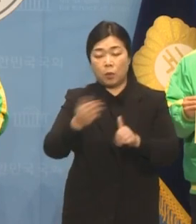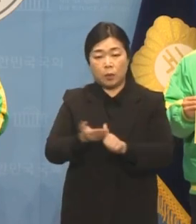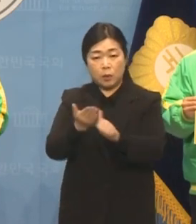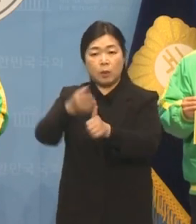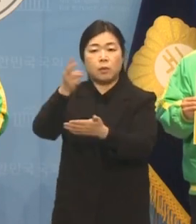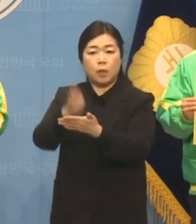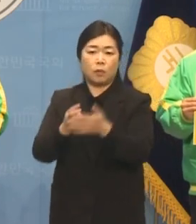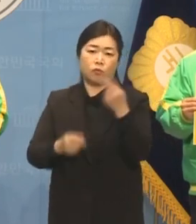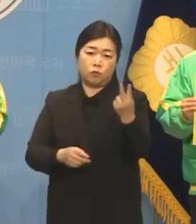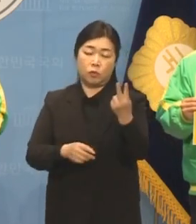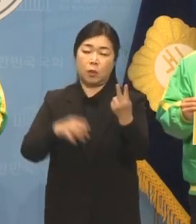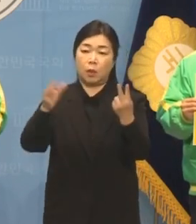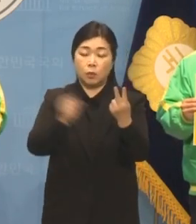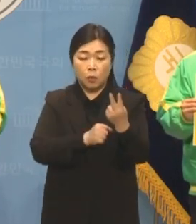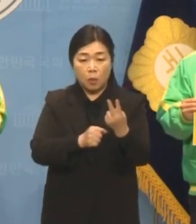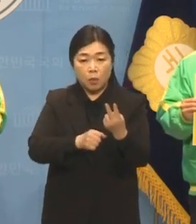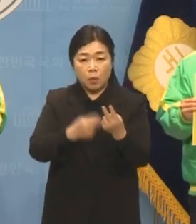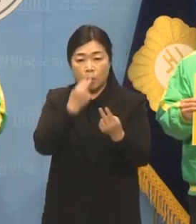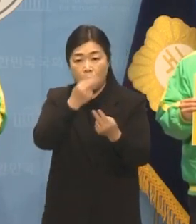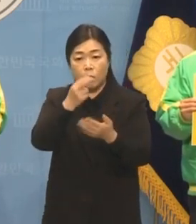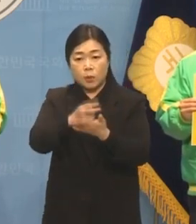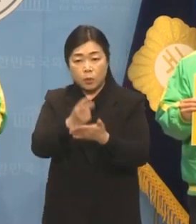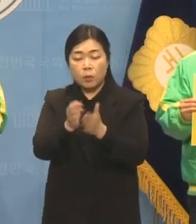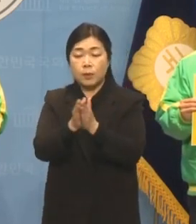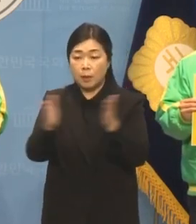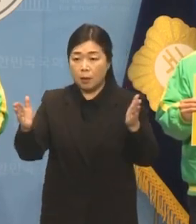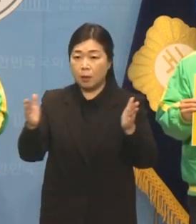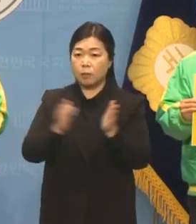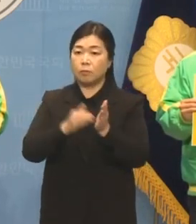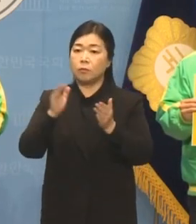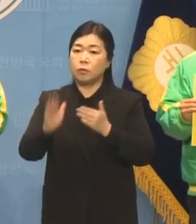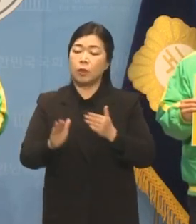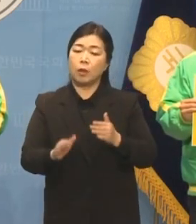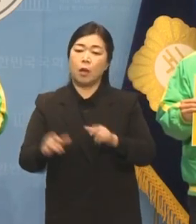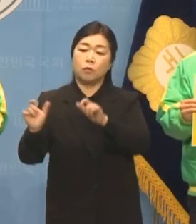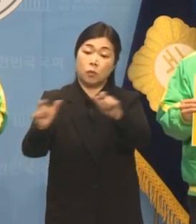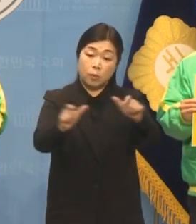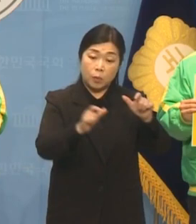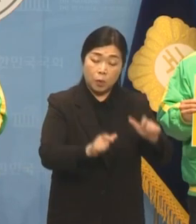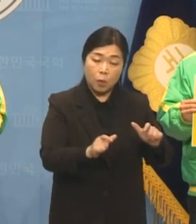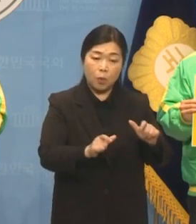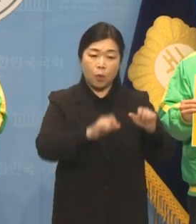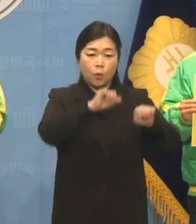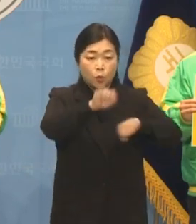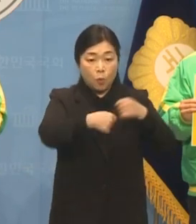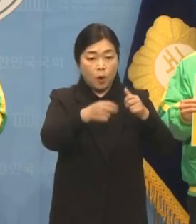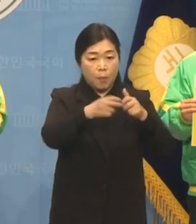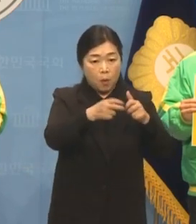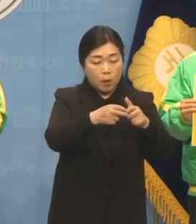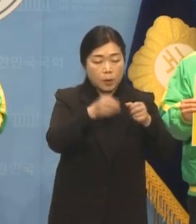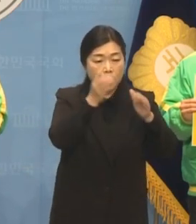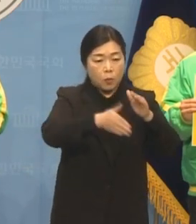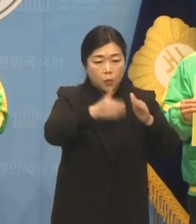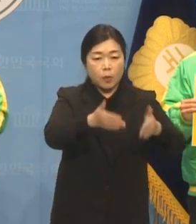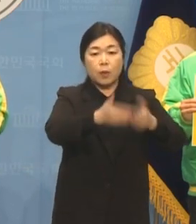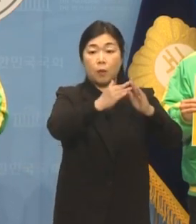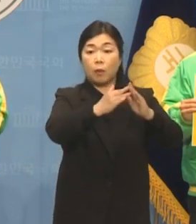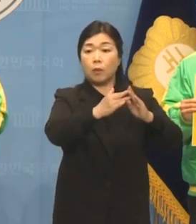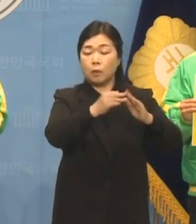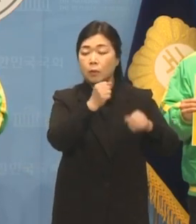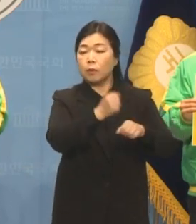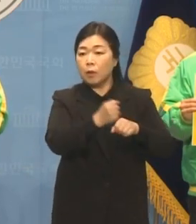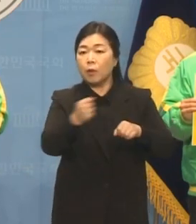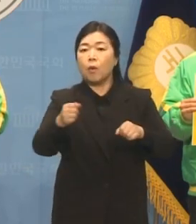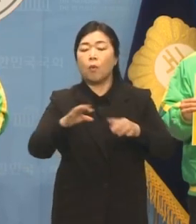마련한 재원으로 동물 의료보험 제도를 실시하고 자치구별로 동물 보건소를 설치하여 의료비 절감과